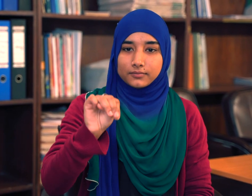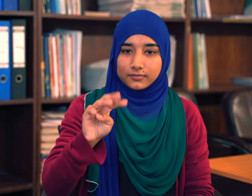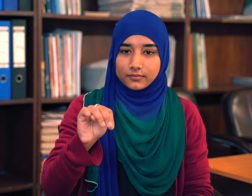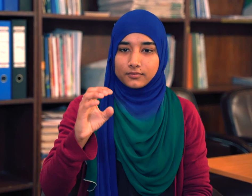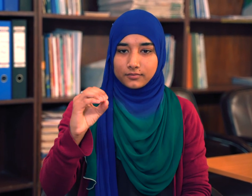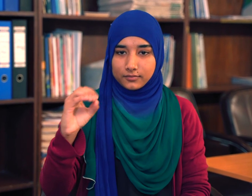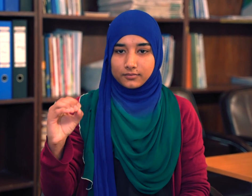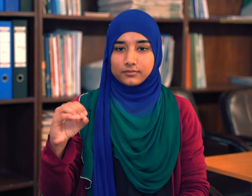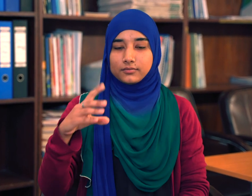سال ہے۔